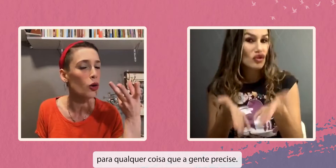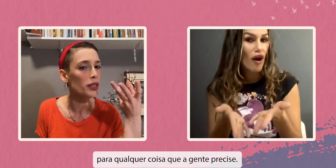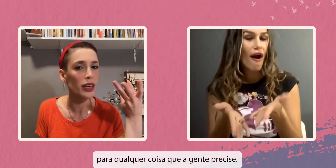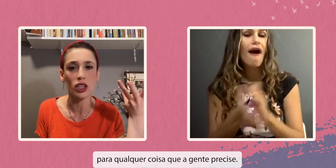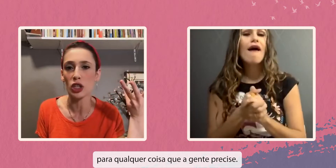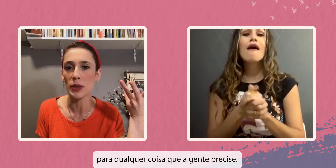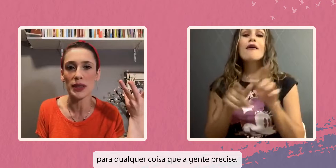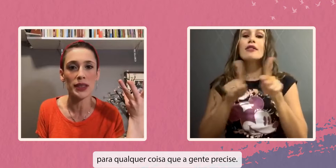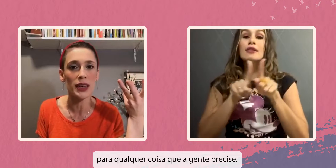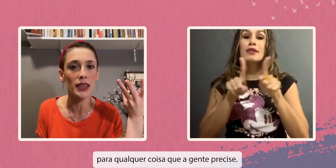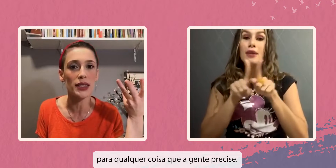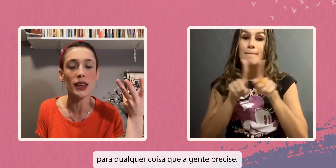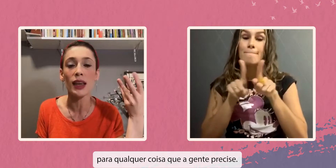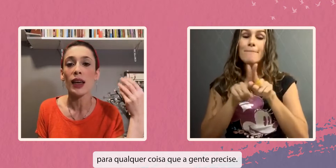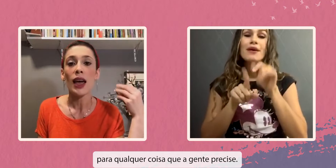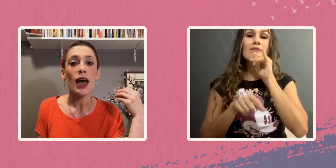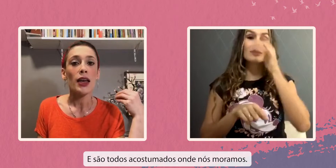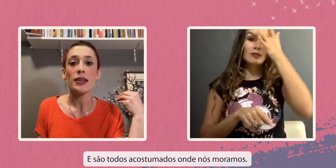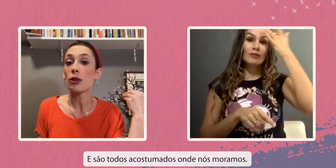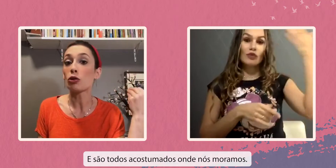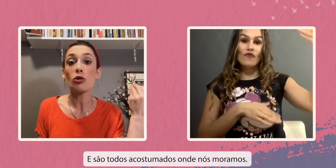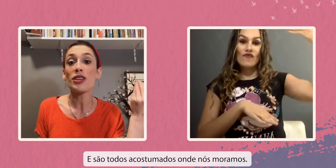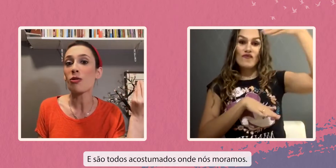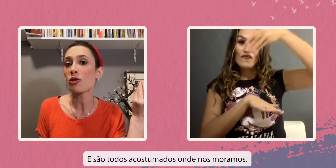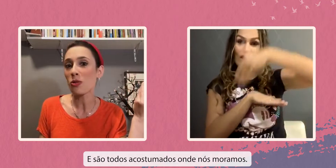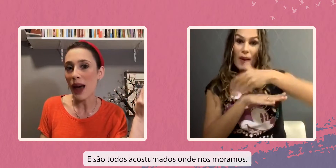qualquer coisa que precise.